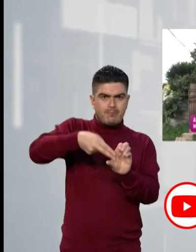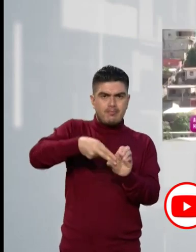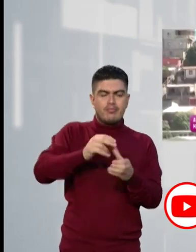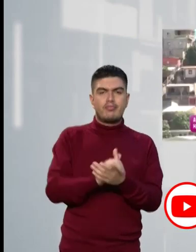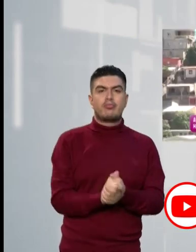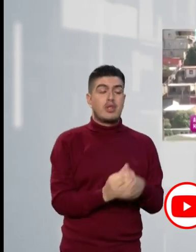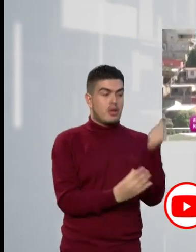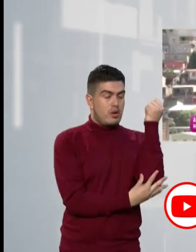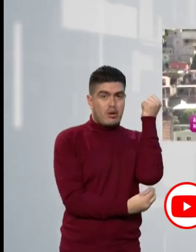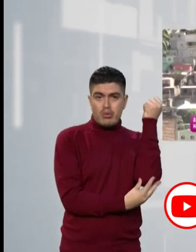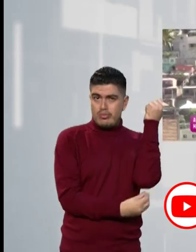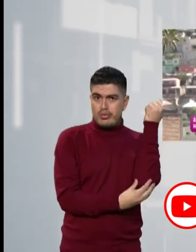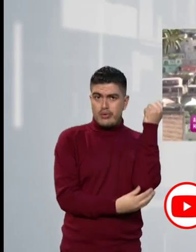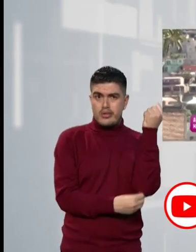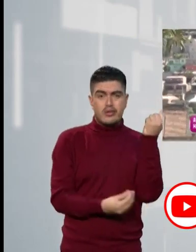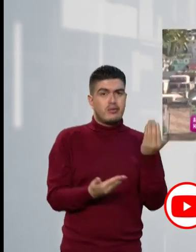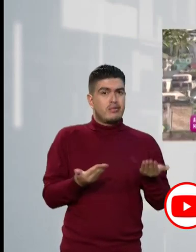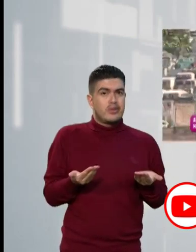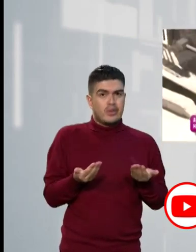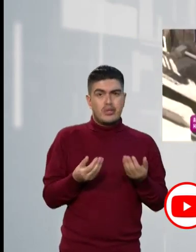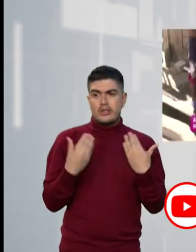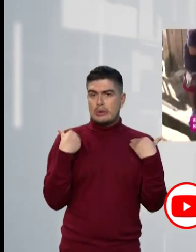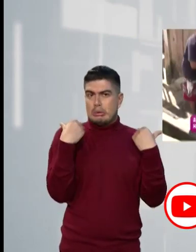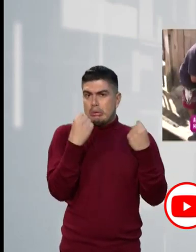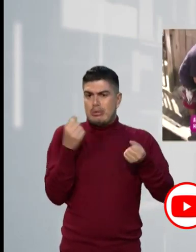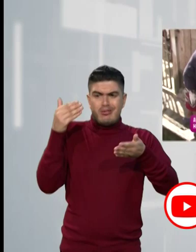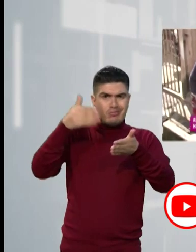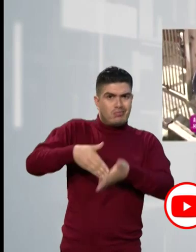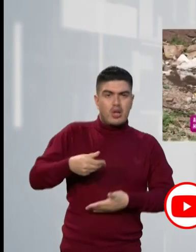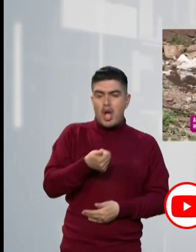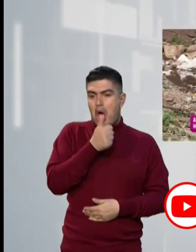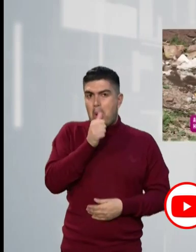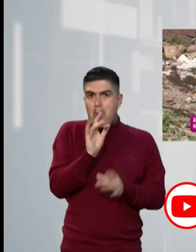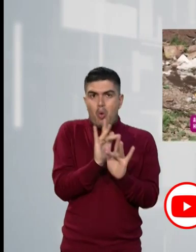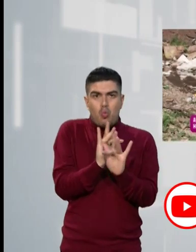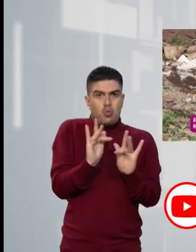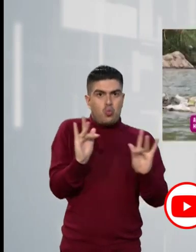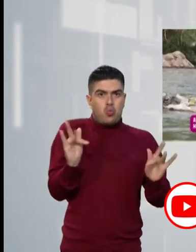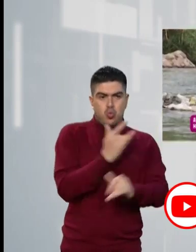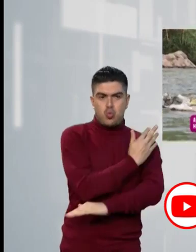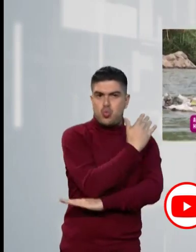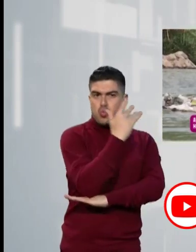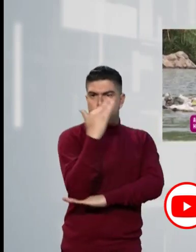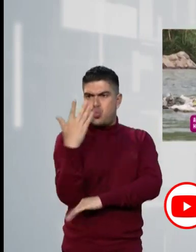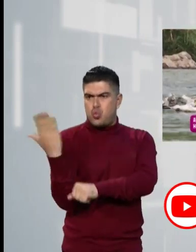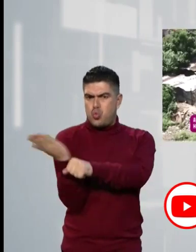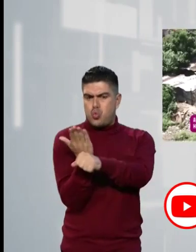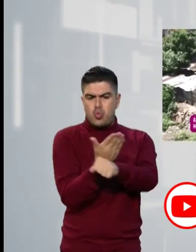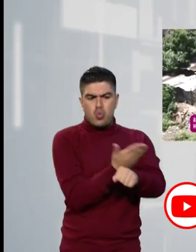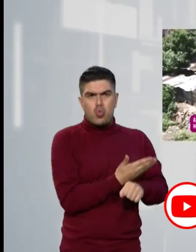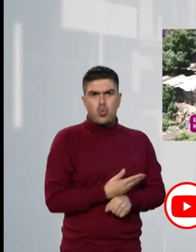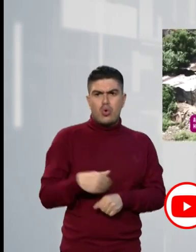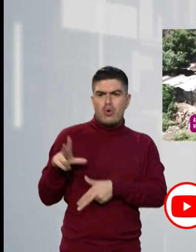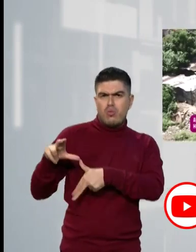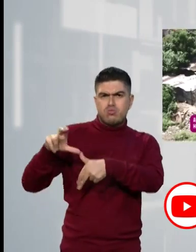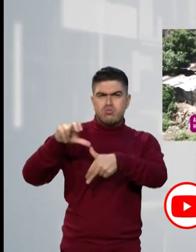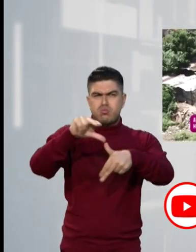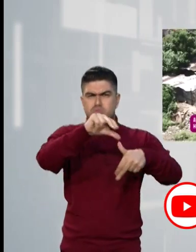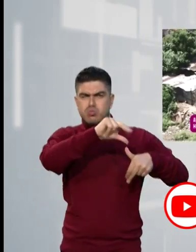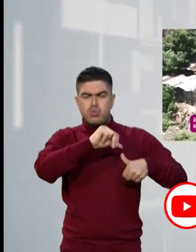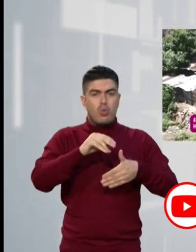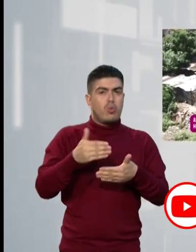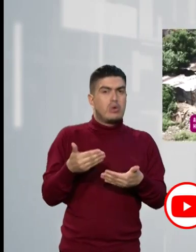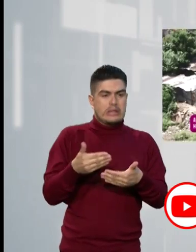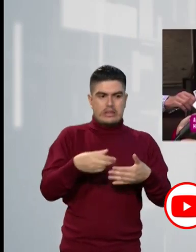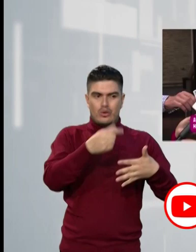pobreza la falta de acceso a servicios básicos de salud la escasez de agua la degradación ambiental y los desastres naturales son algunos de los desafíos